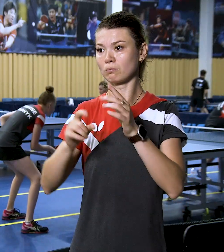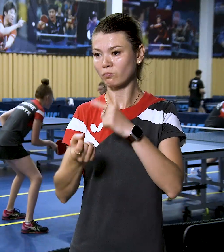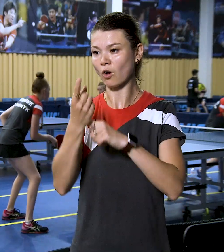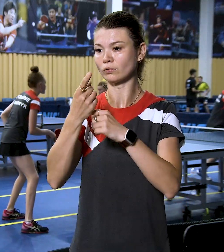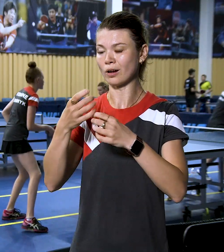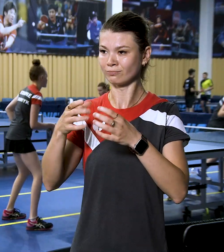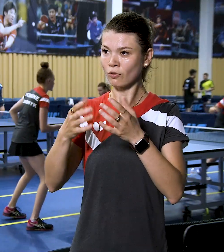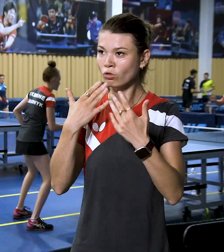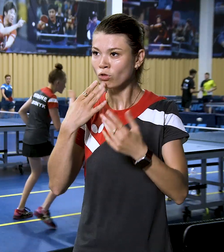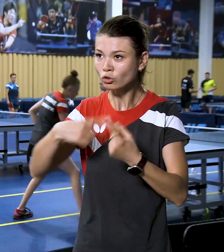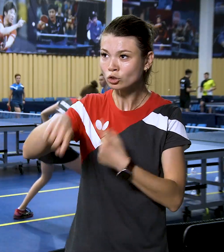добиватися результату